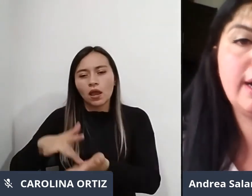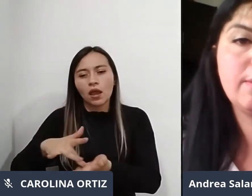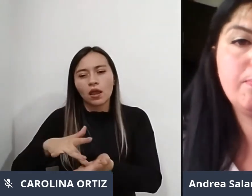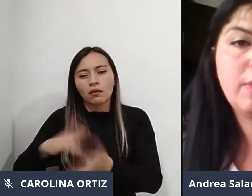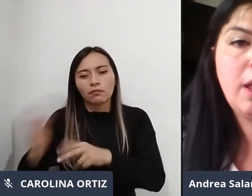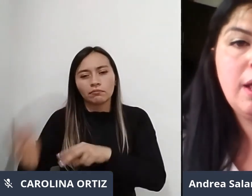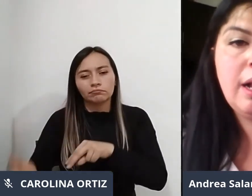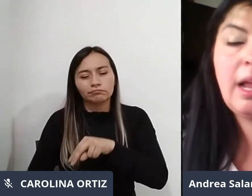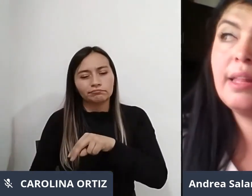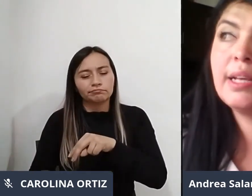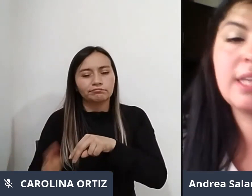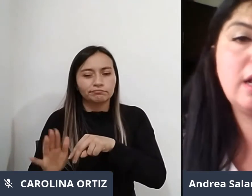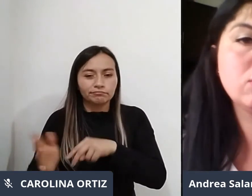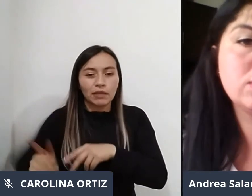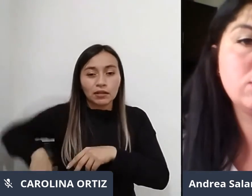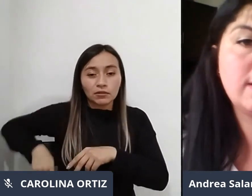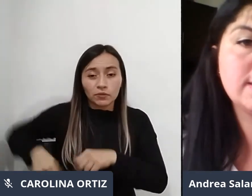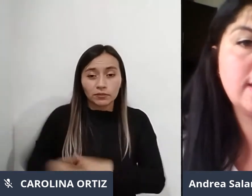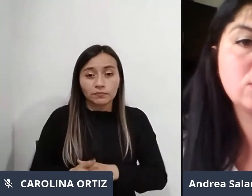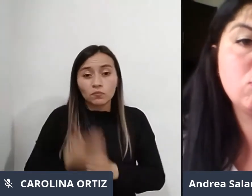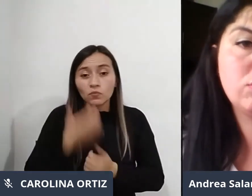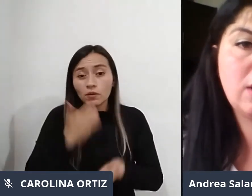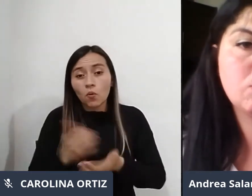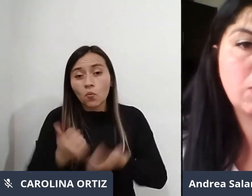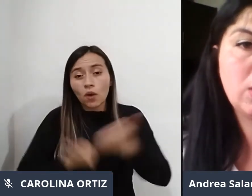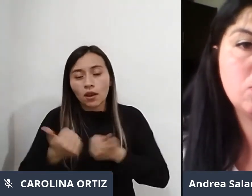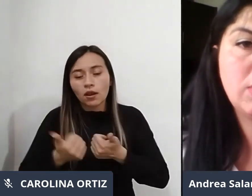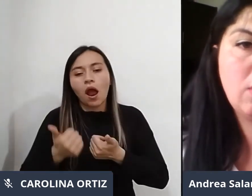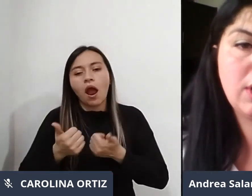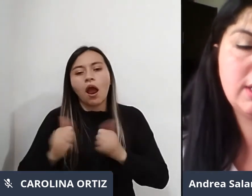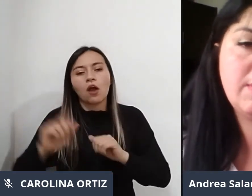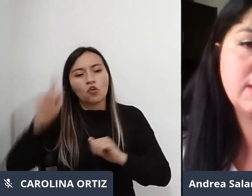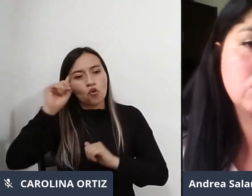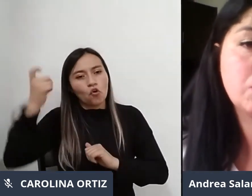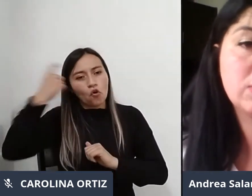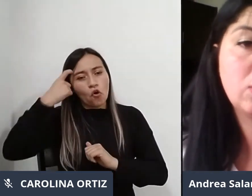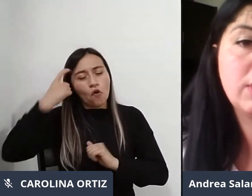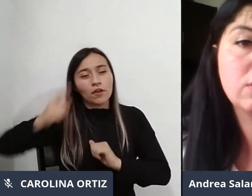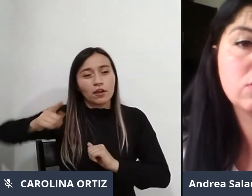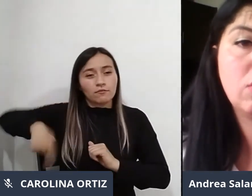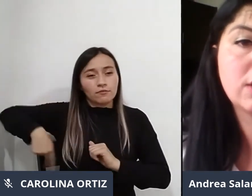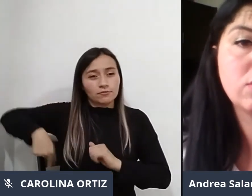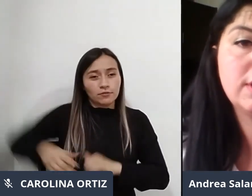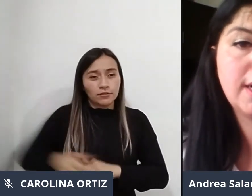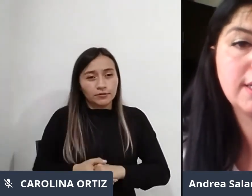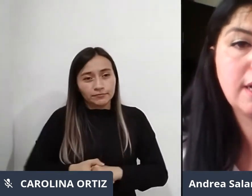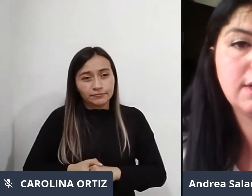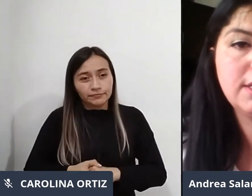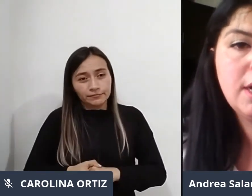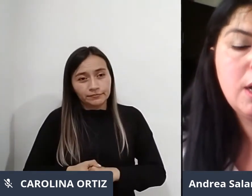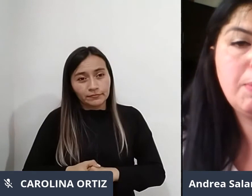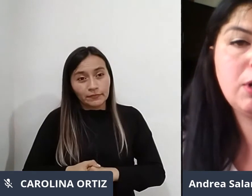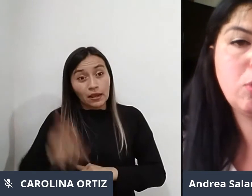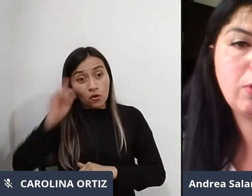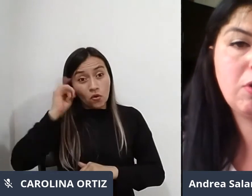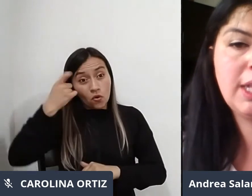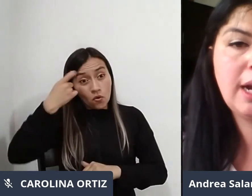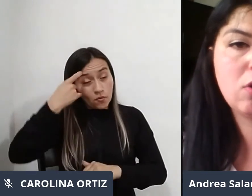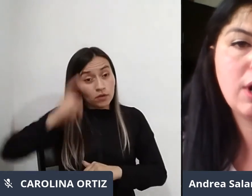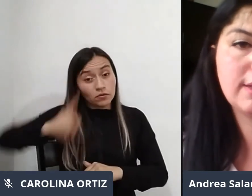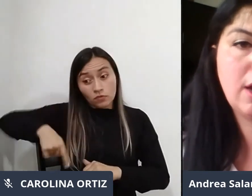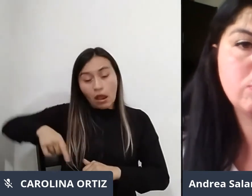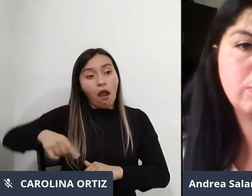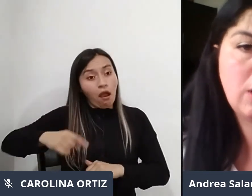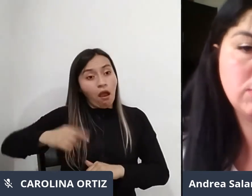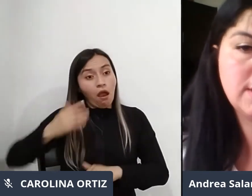gobierno escolar. La idea es que los estudiantes sean escuchados por la comunidad educativa, y esos procesos de gobierno escolar son interesantes, pero son por lo